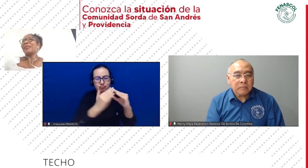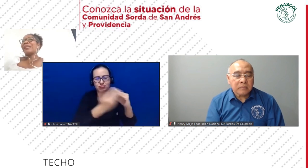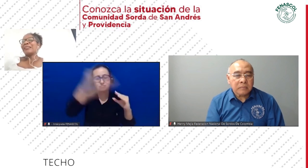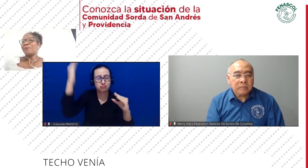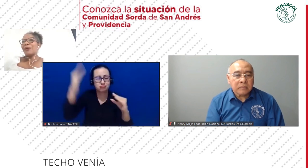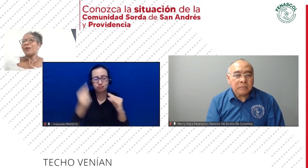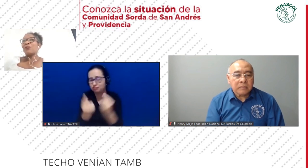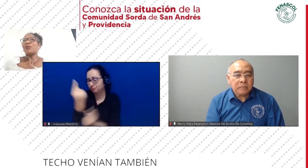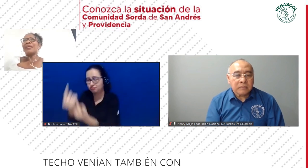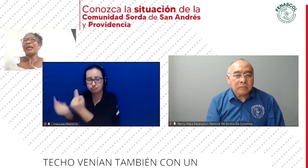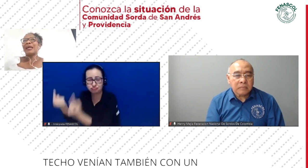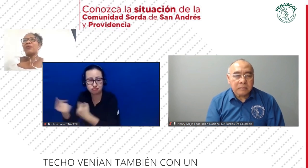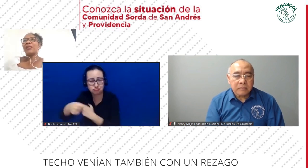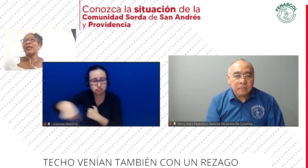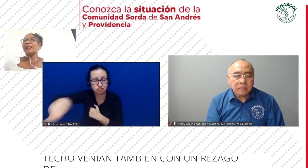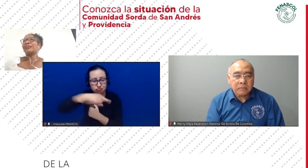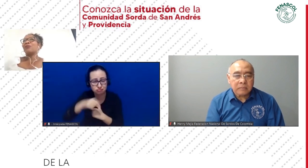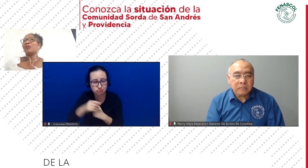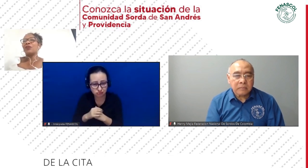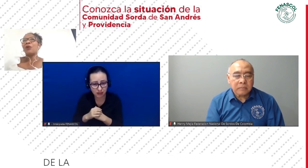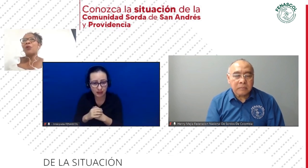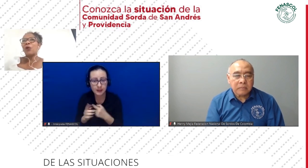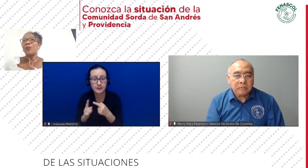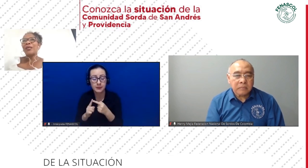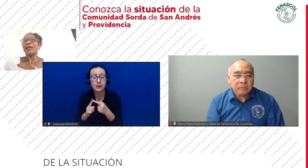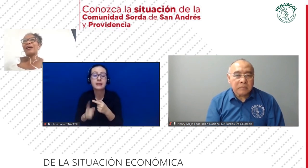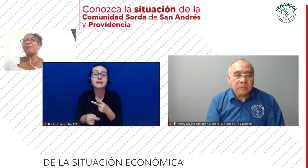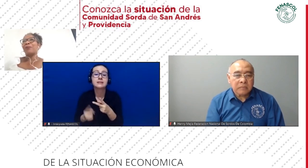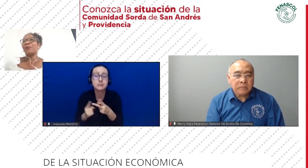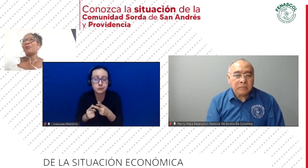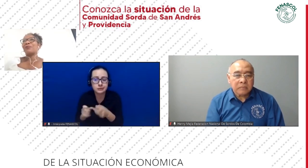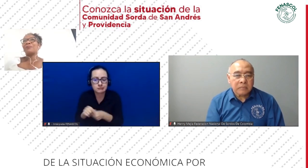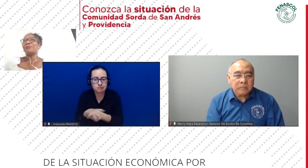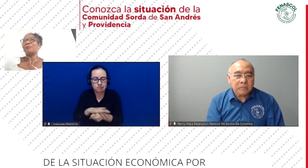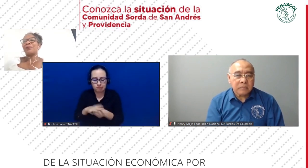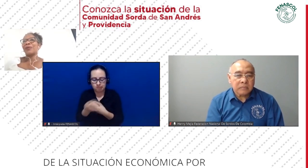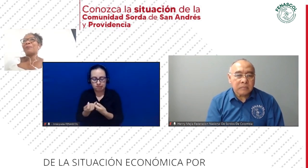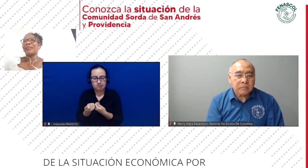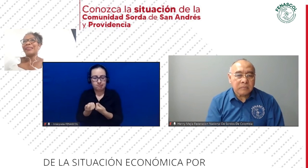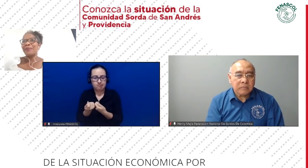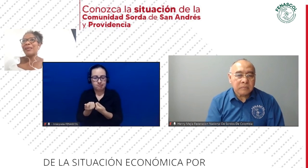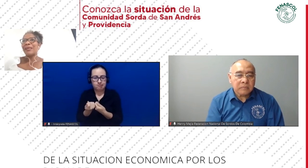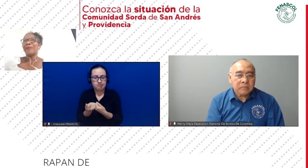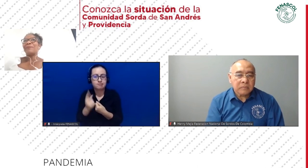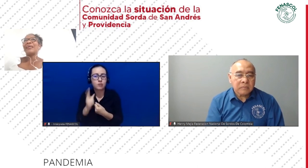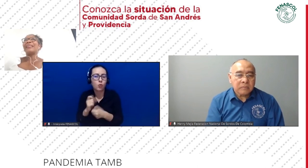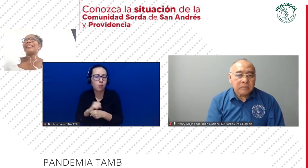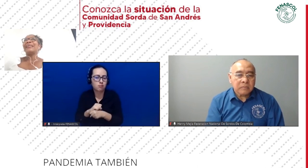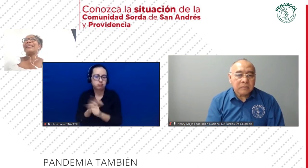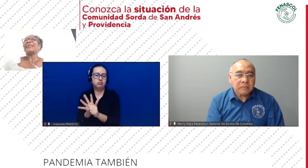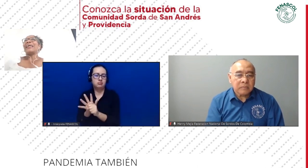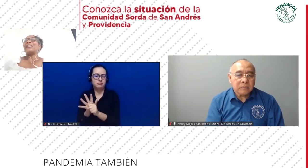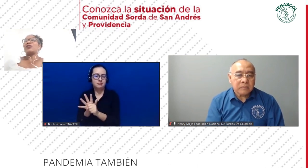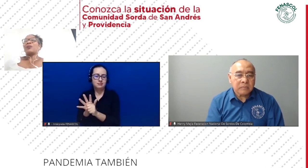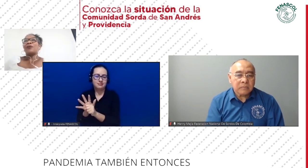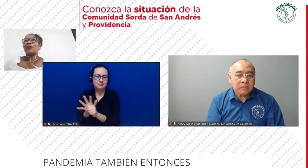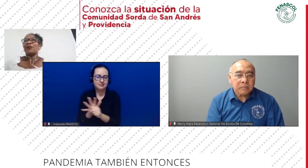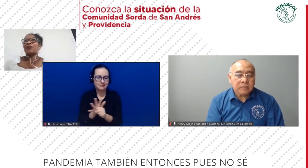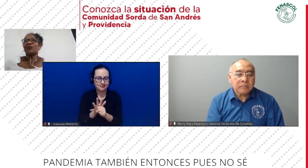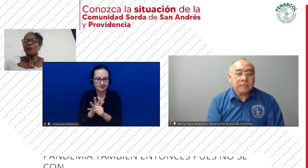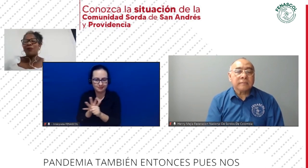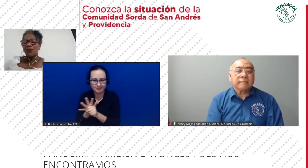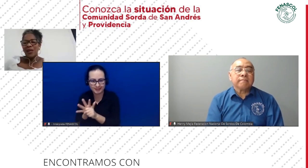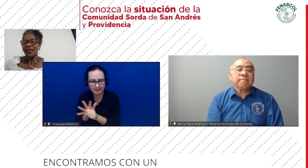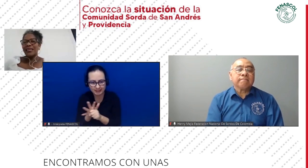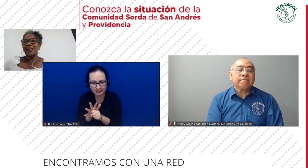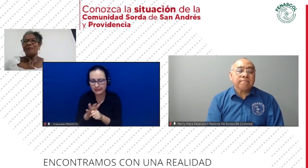venían también con un rezago de la situación económica y la pandemia también entonces pues nos